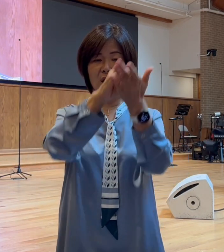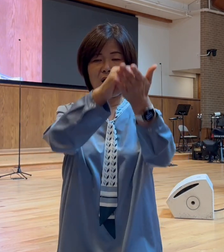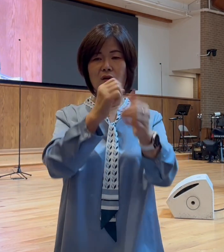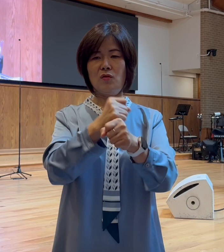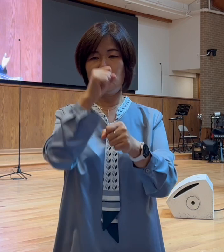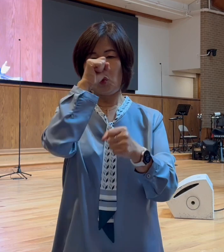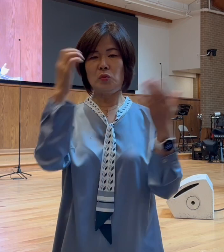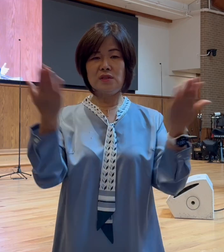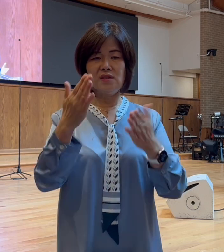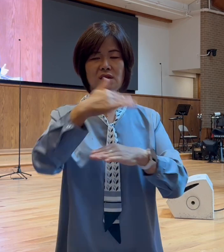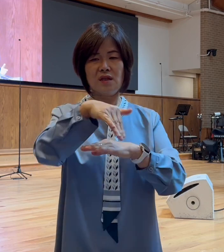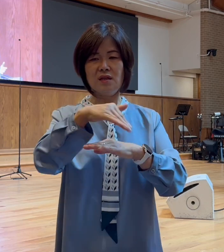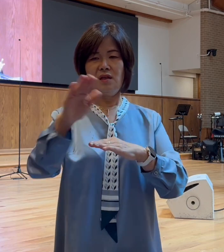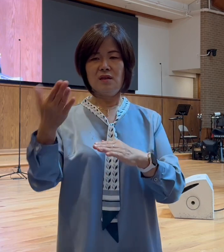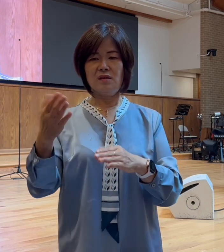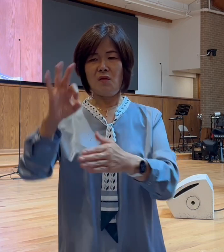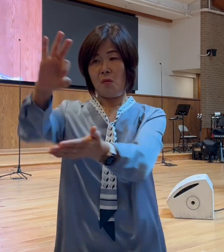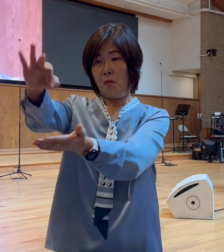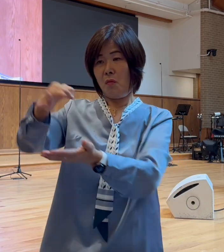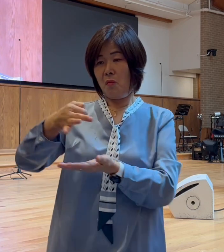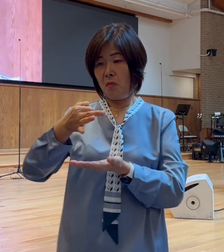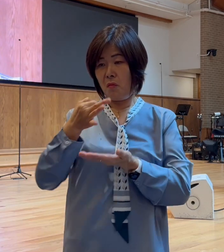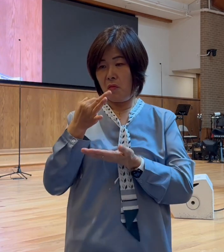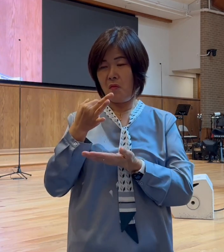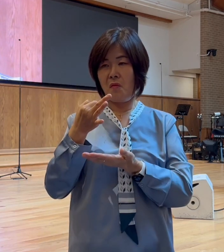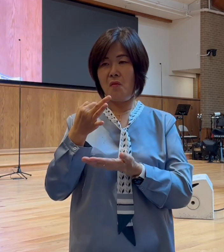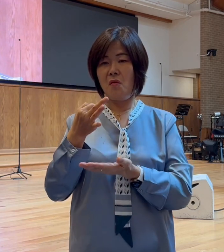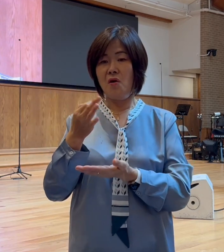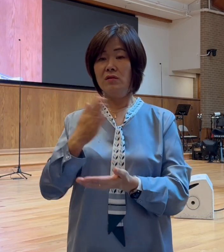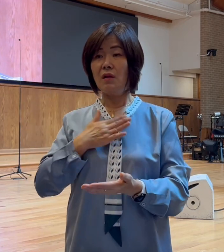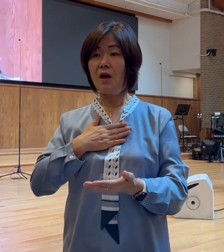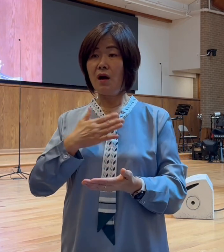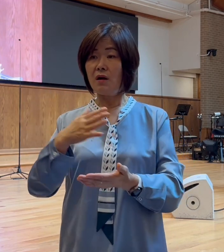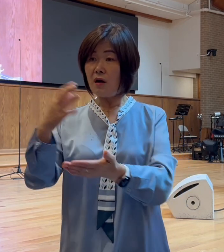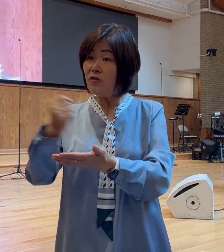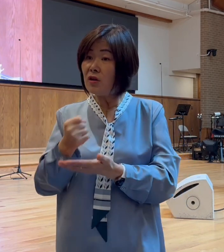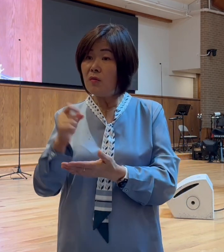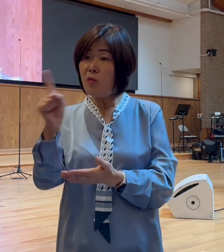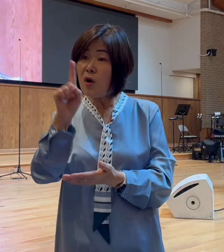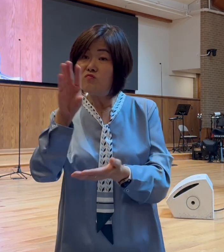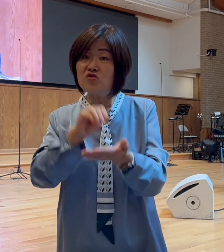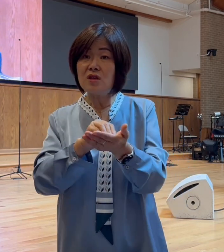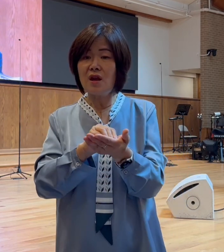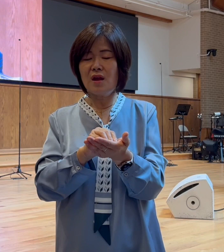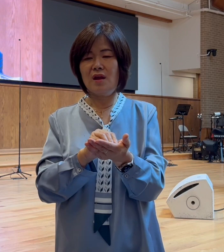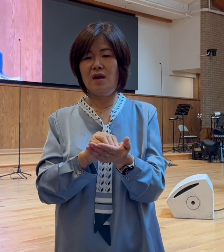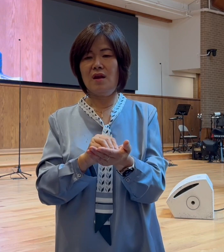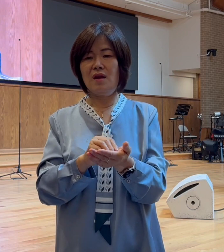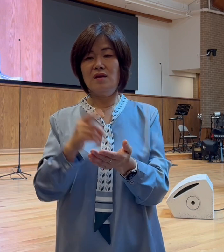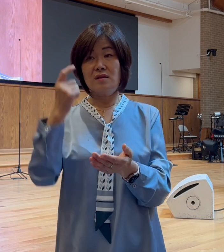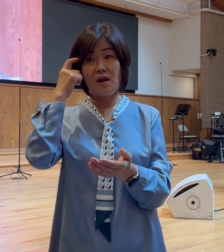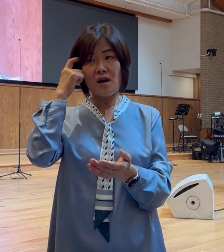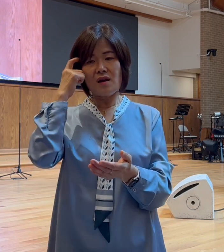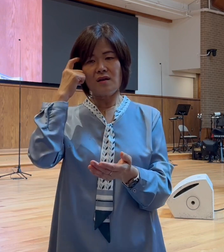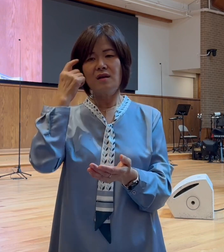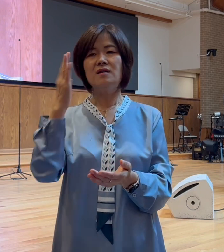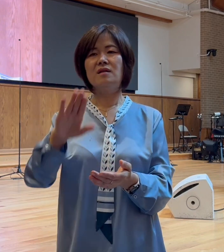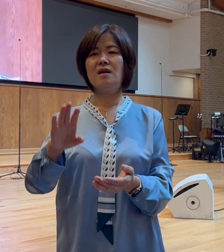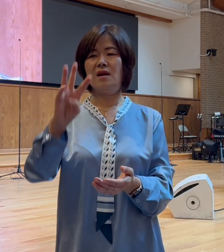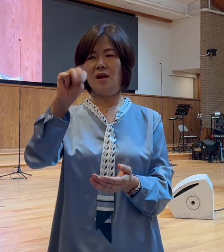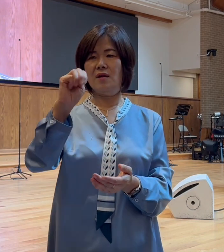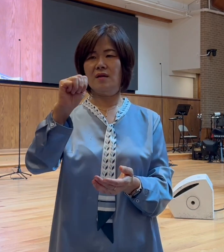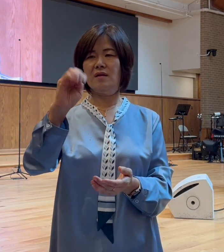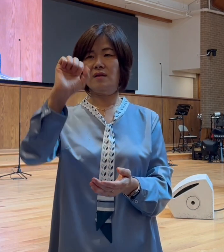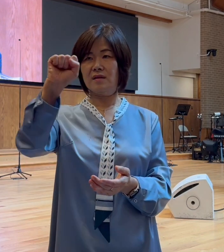좋은 직장을 다녀서 거기서 내가 얻는 열매를 내가 먹는 게 뭐가 문제냐, 그렇게 할 수 있는데 마이클 샌델은 그렇게